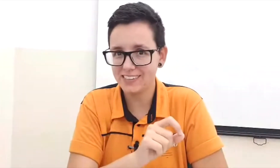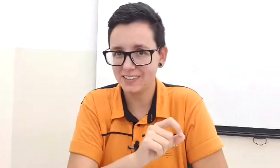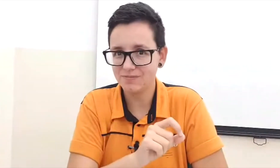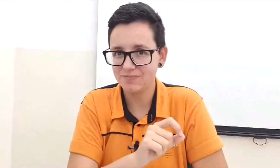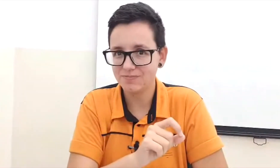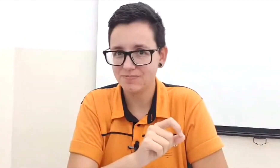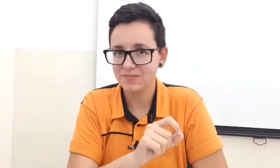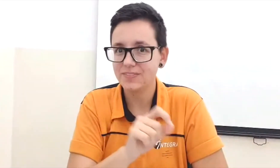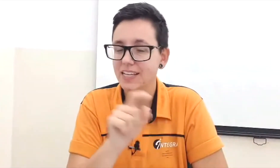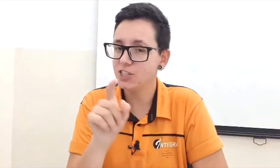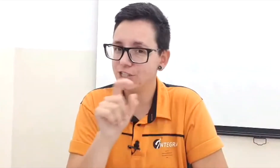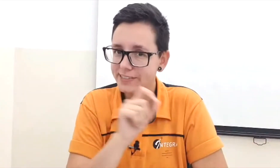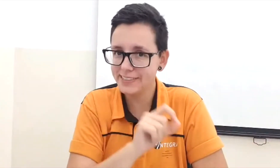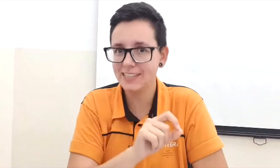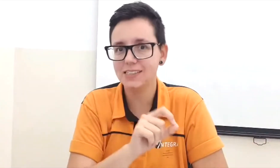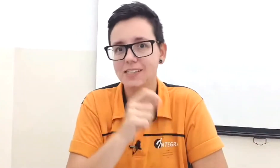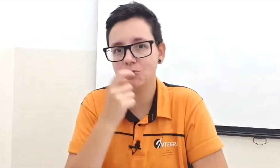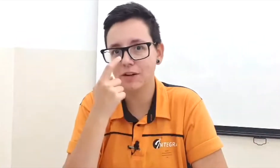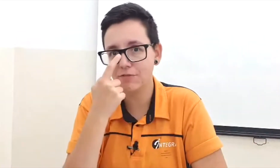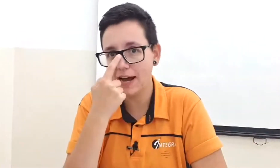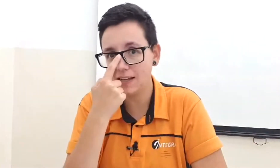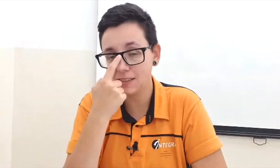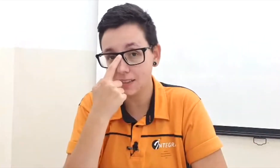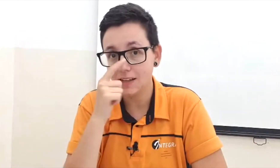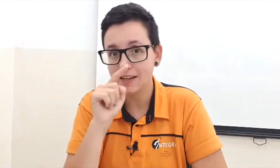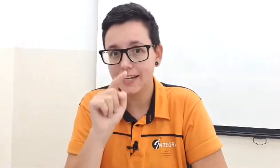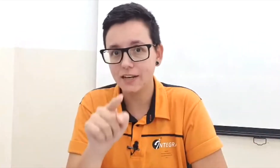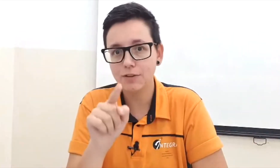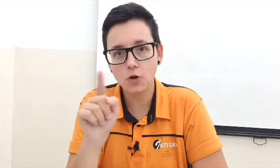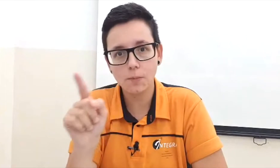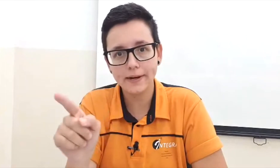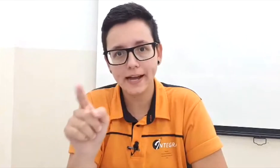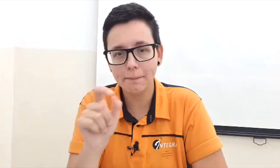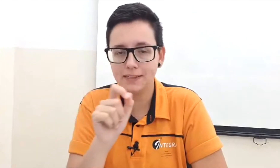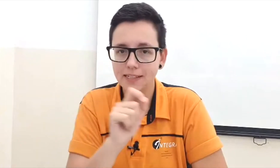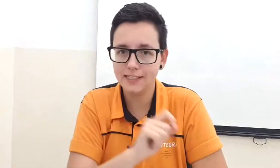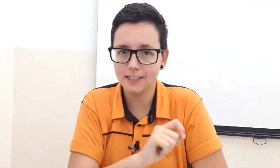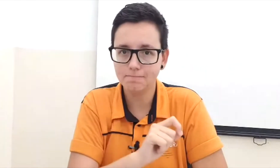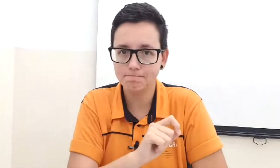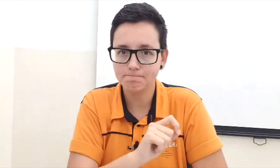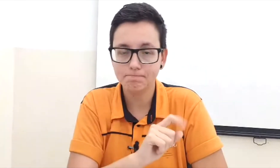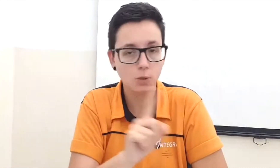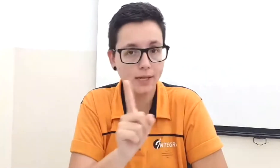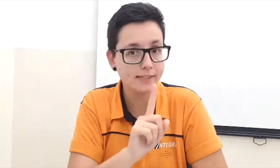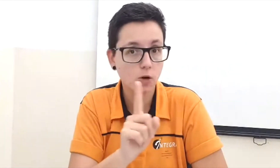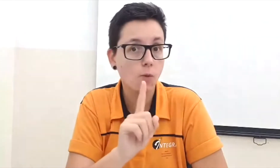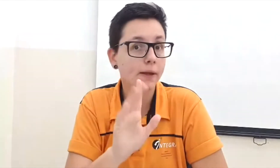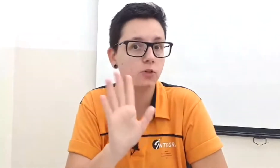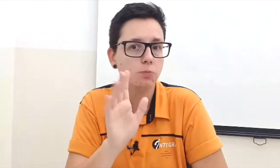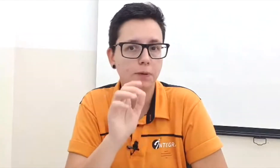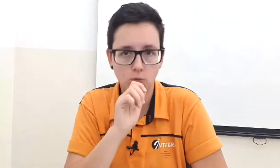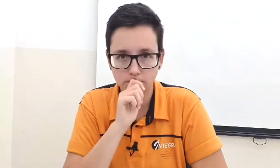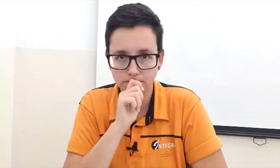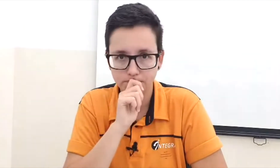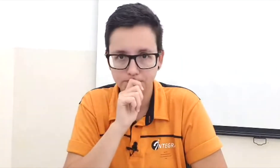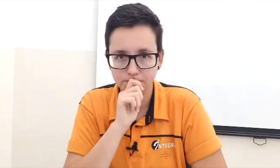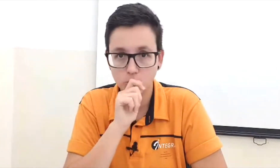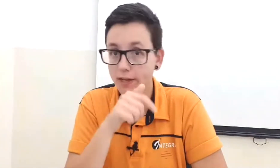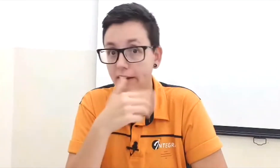diferença? Ele disse nessa segunda frase que ele vai comer na padaria. Não que ele está comendo pão, ou que ele